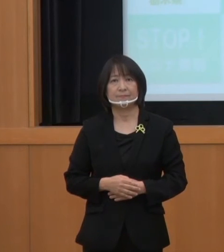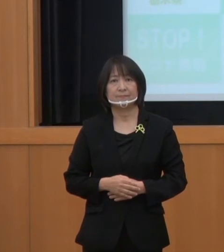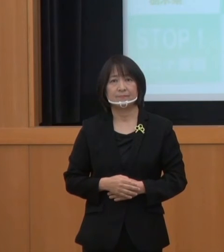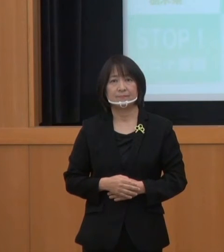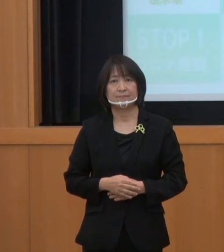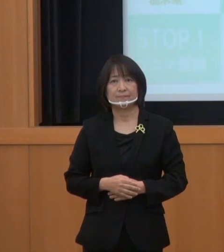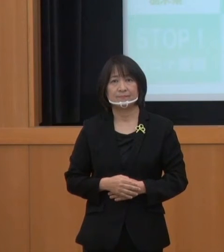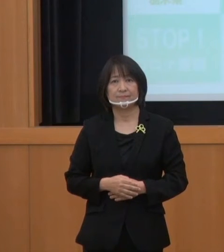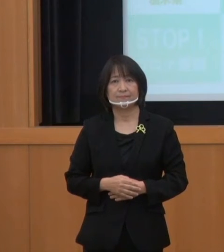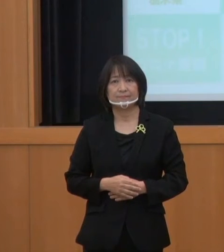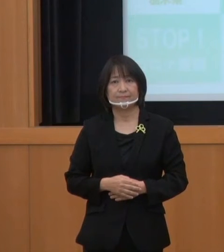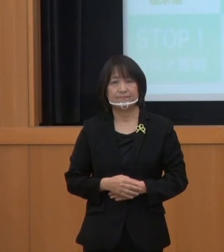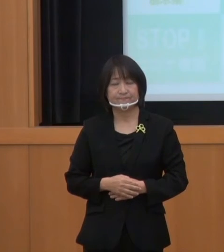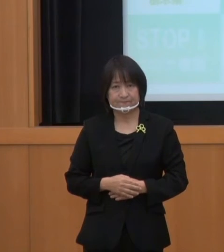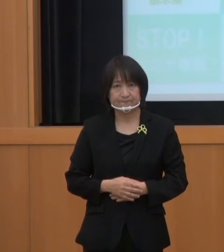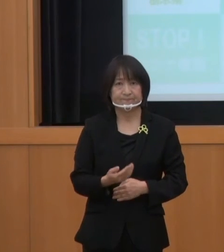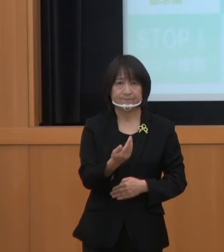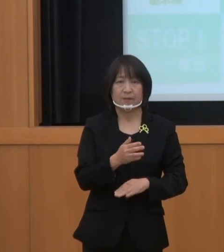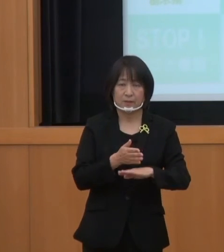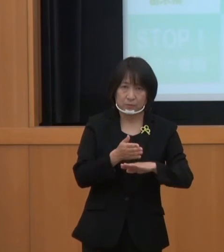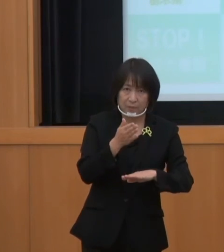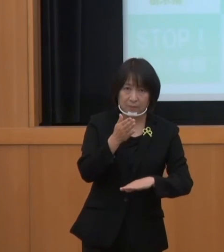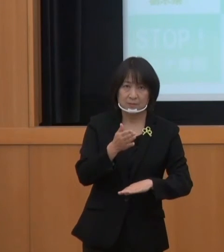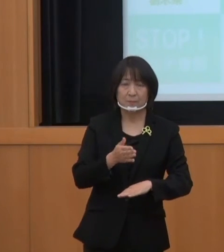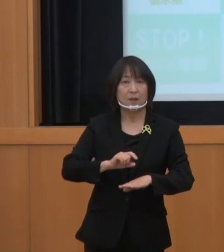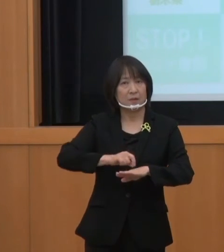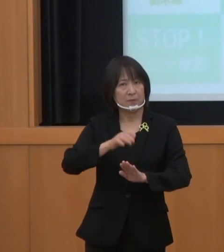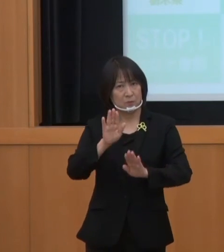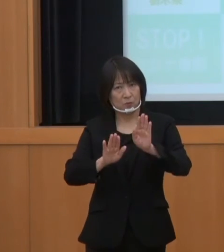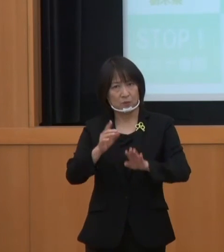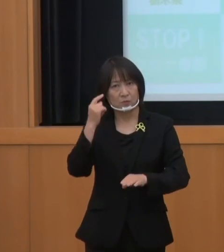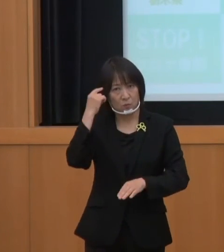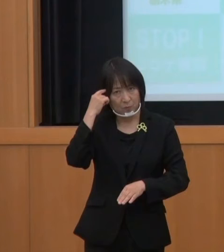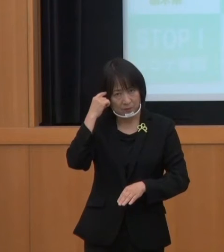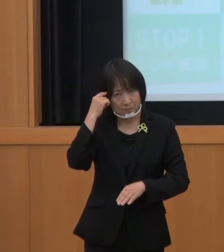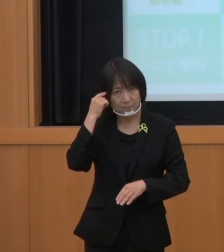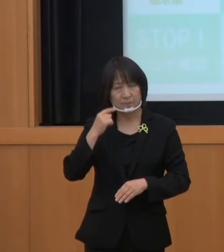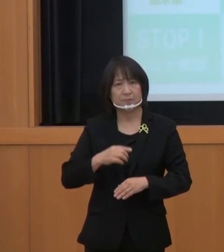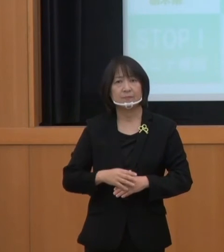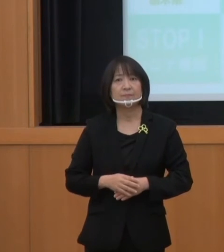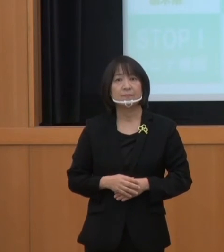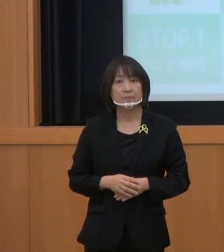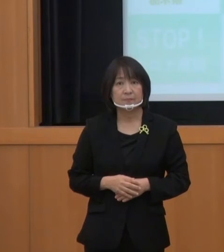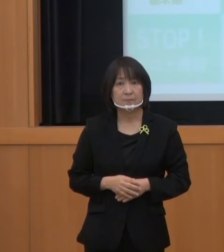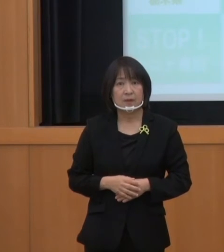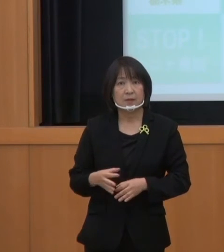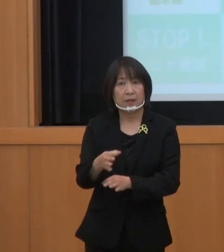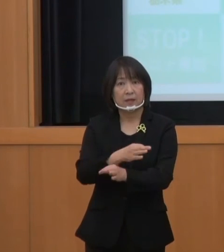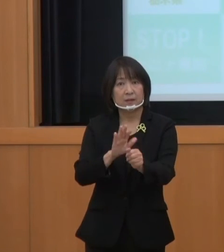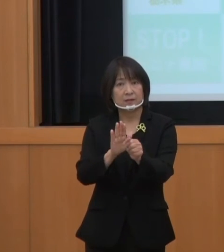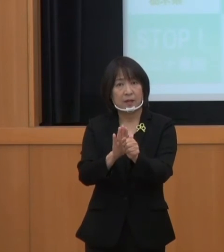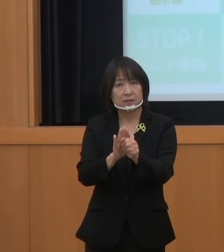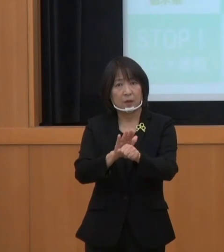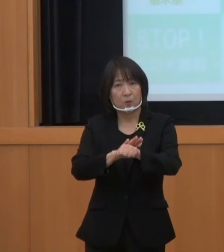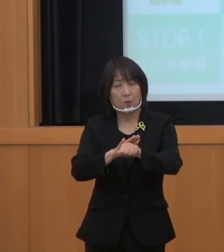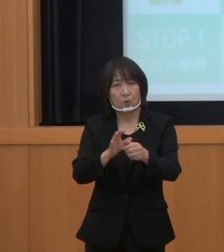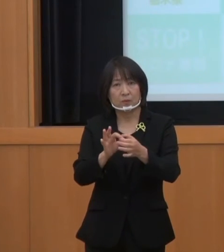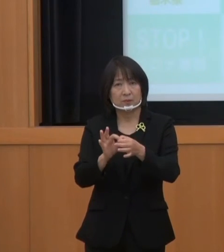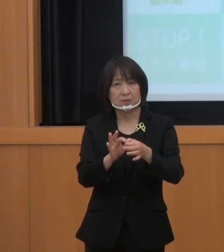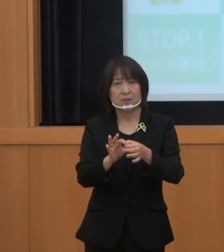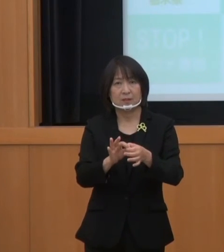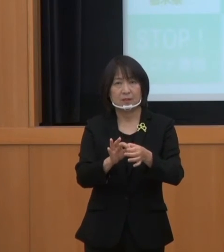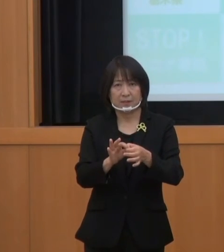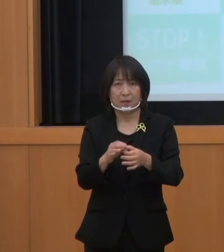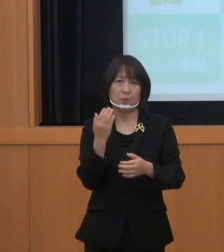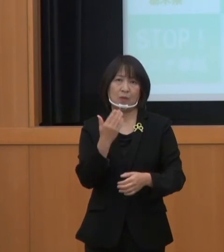はい、ありがとうございます。厳しい状況ということだと思うんですけれども、その経済の支援策についてもお伺いしたいと思います